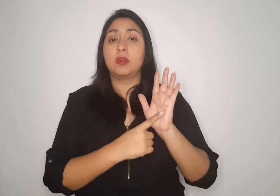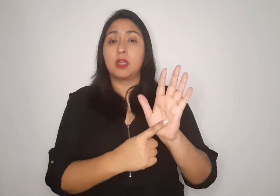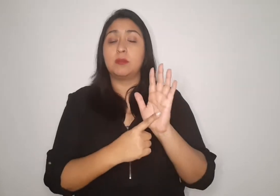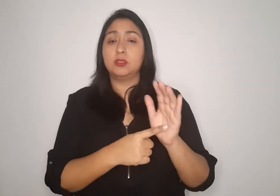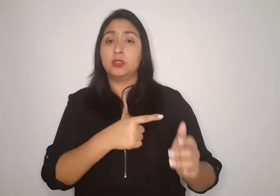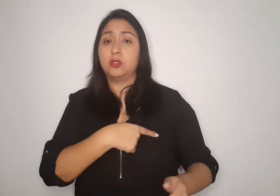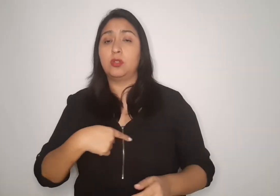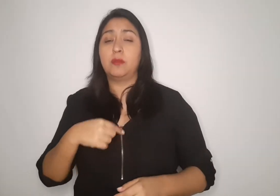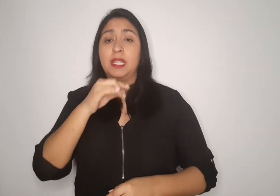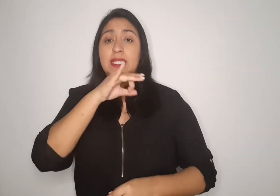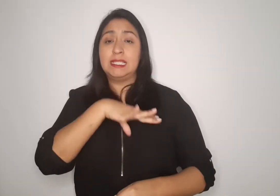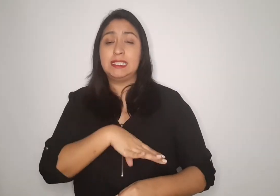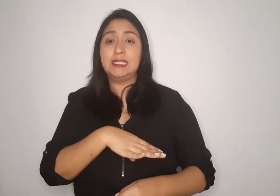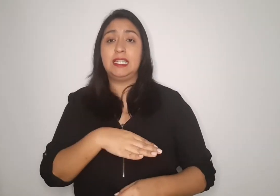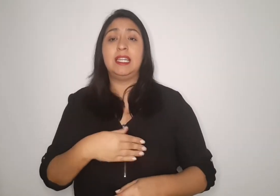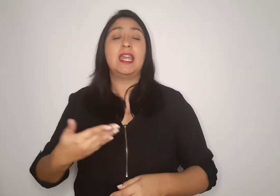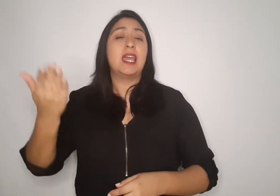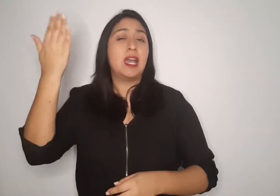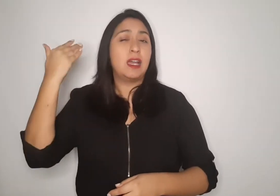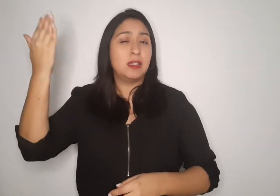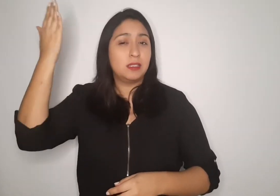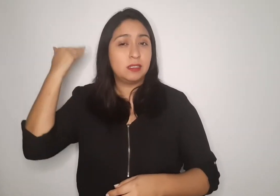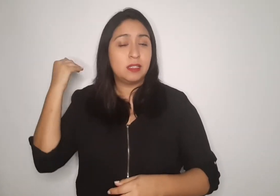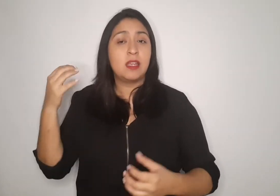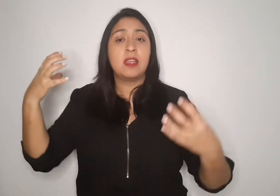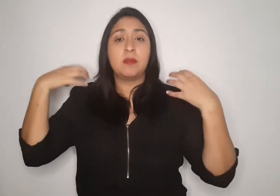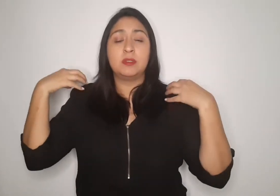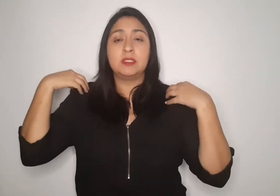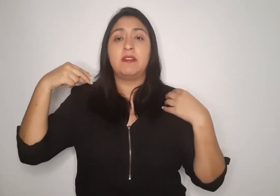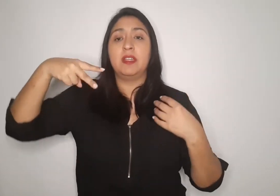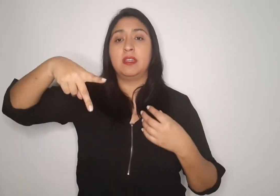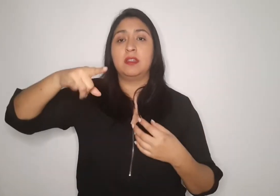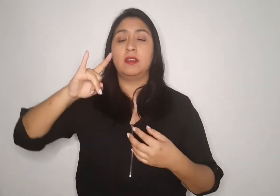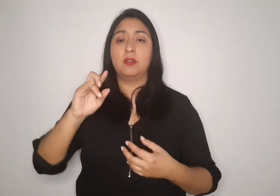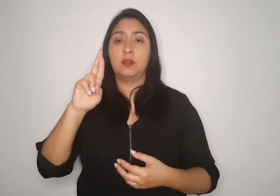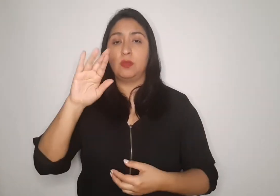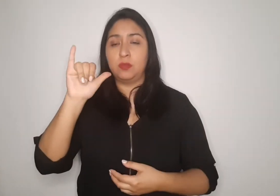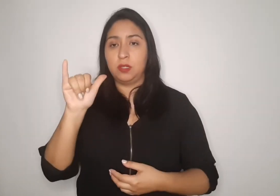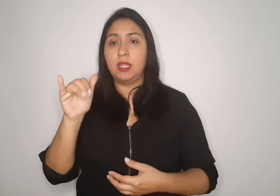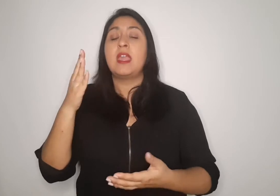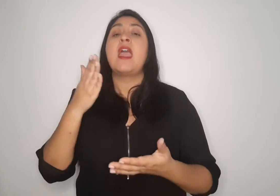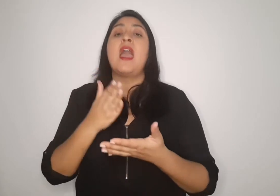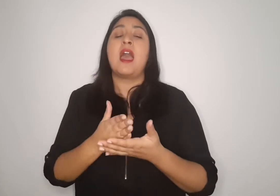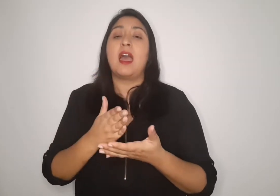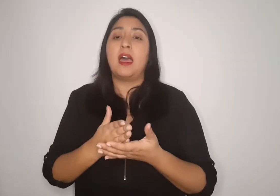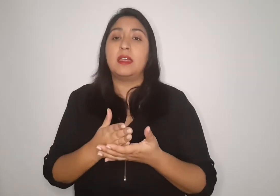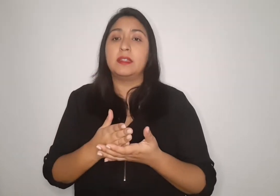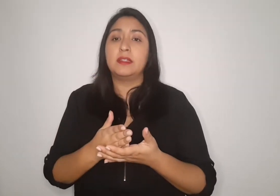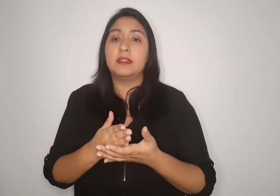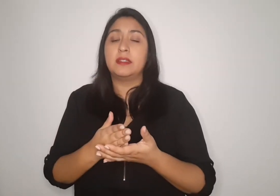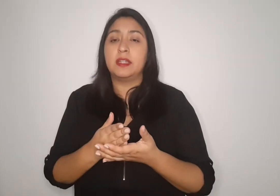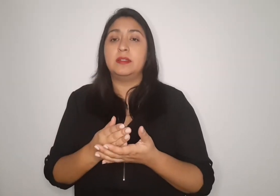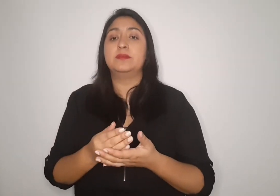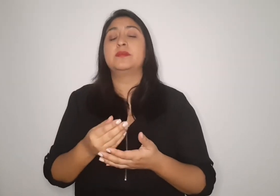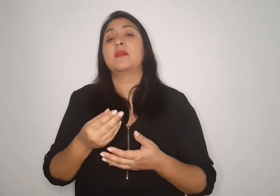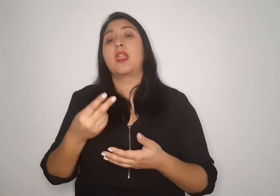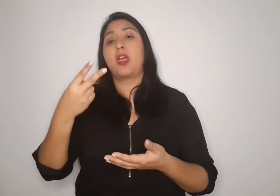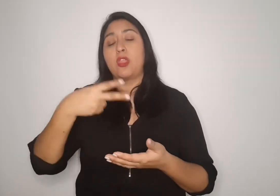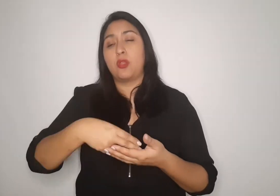a cargo del artista visual Nuri González, la que estuvo hasta el 2012, año en que en una actitud de